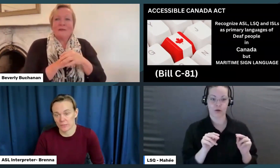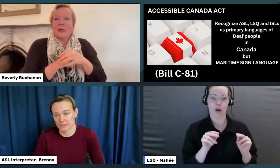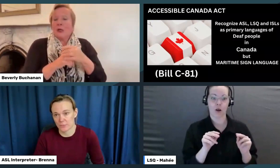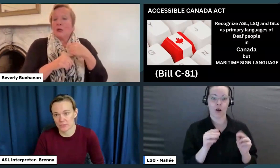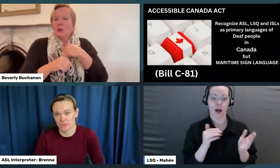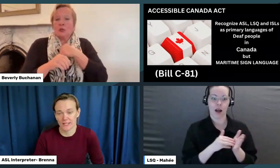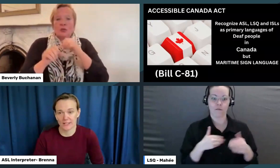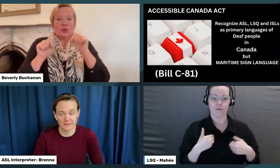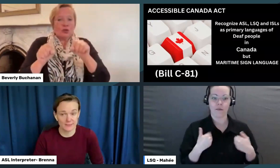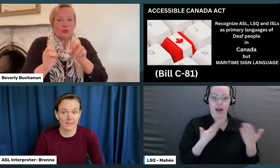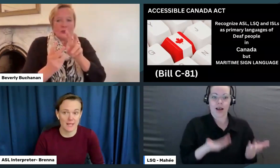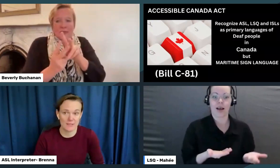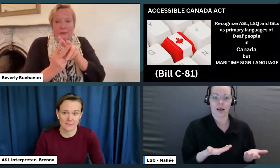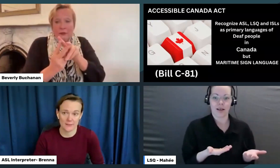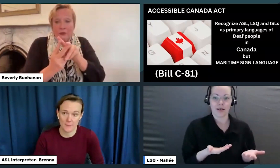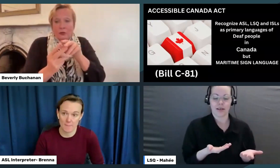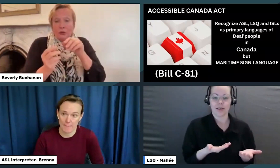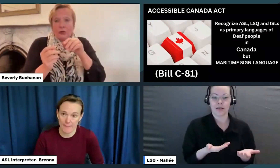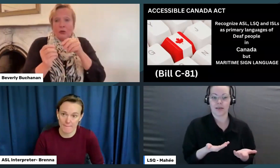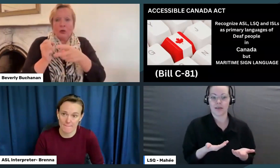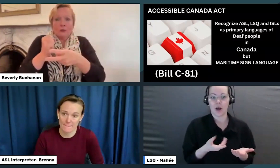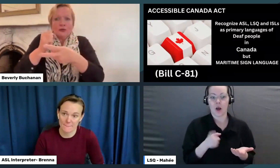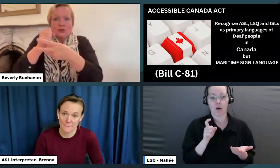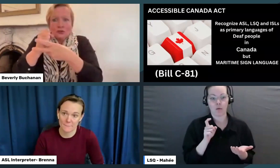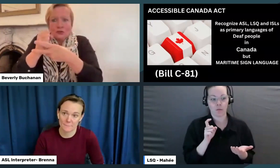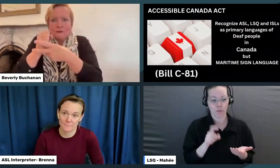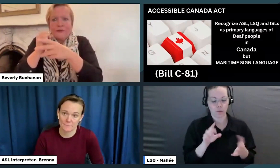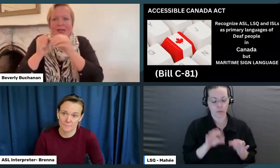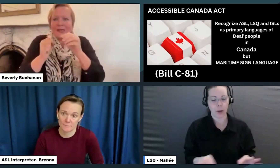jeunes. euh,